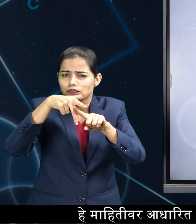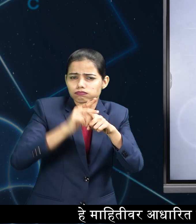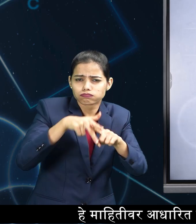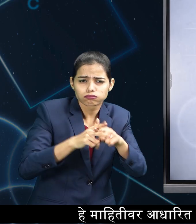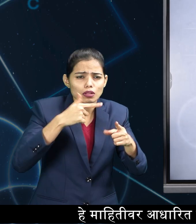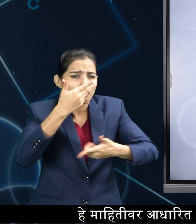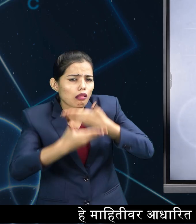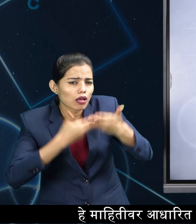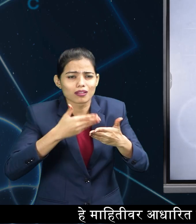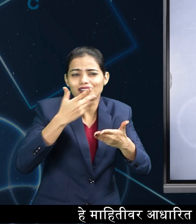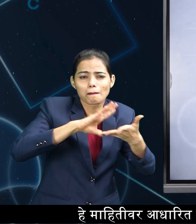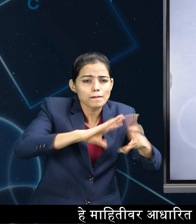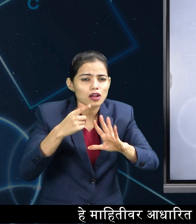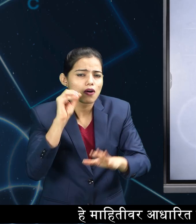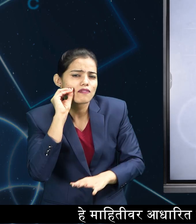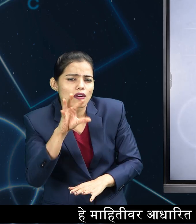योग्य निष्कर्ष काढण्यासाठी